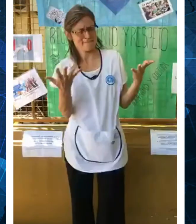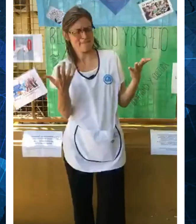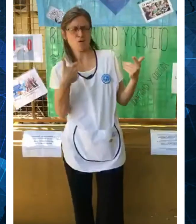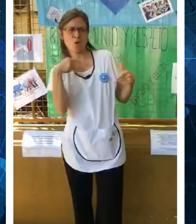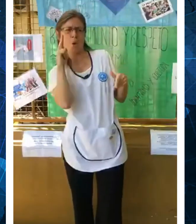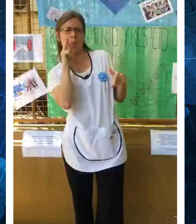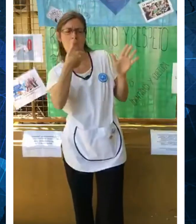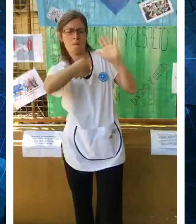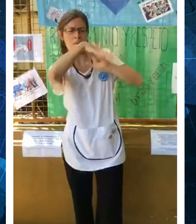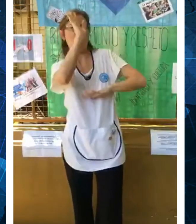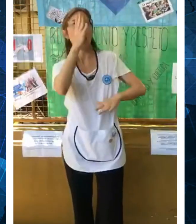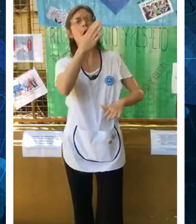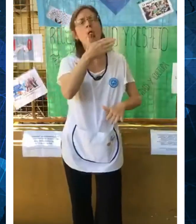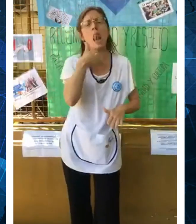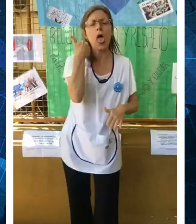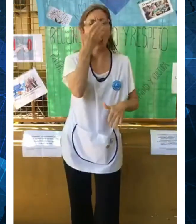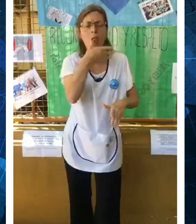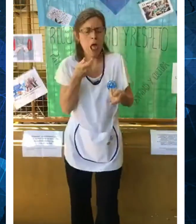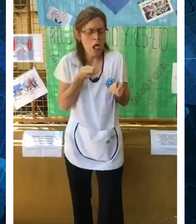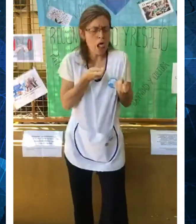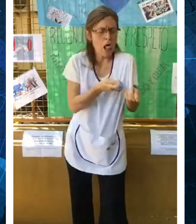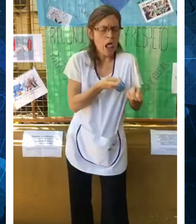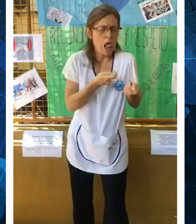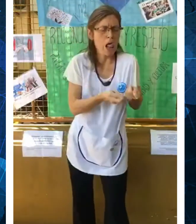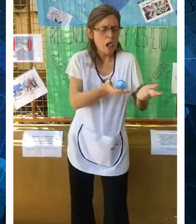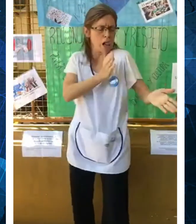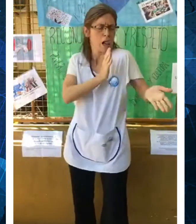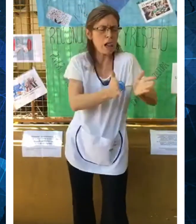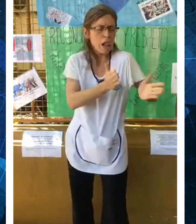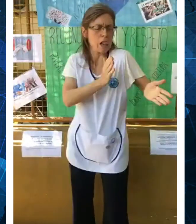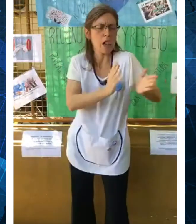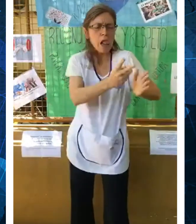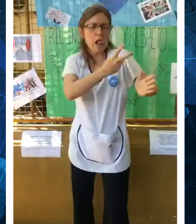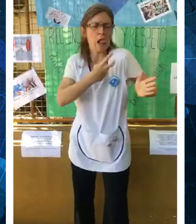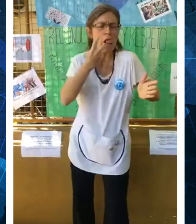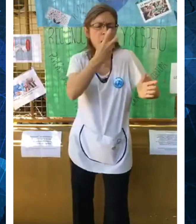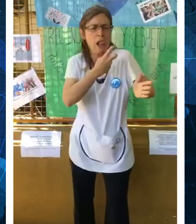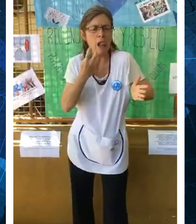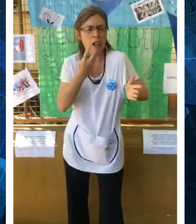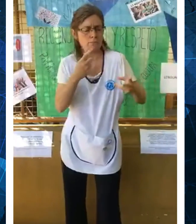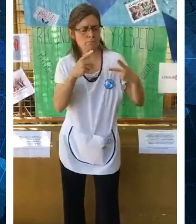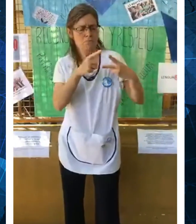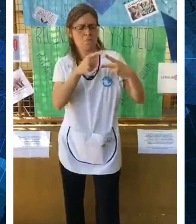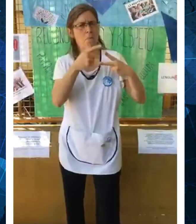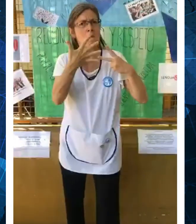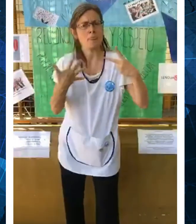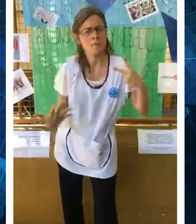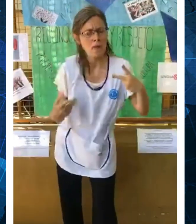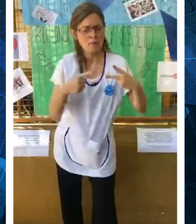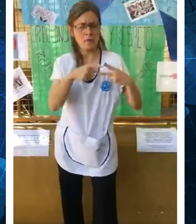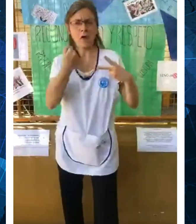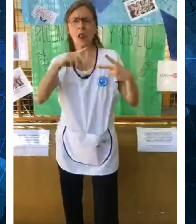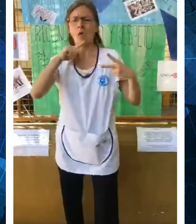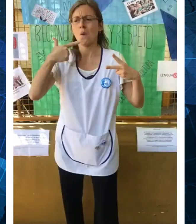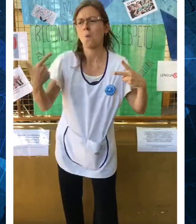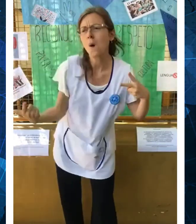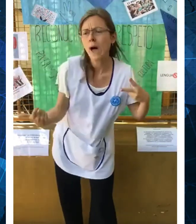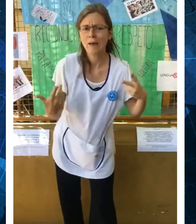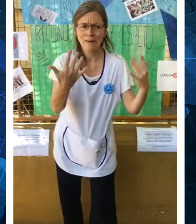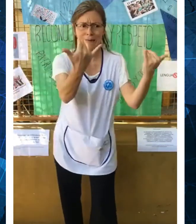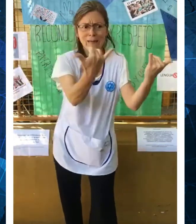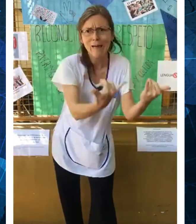aprendizaje. Y desde ahí, hacer nuestro trabajo. Separarnos